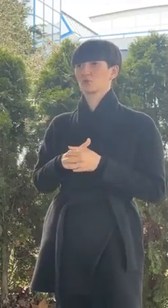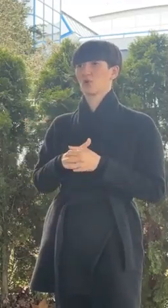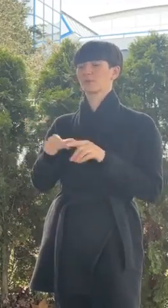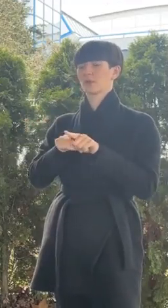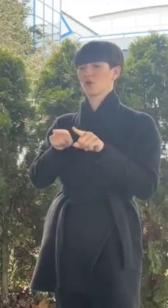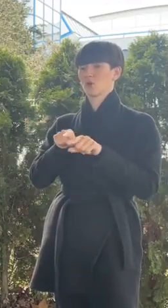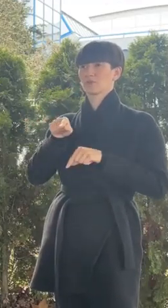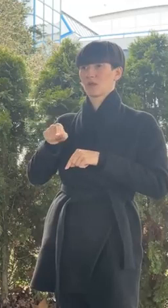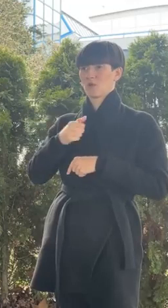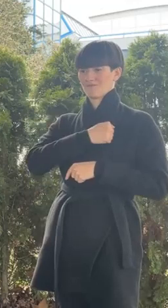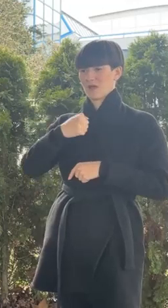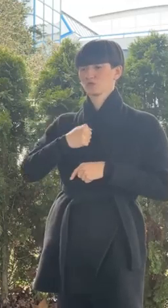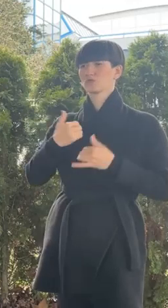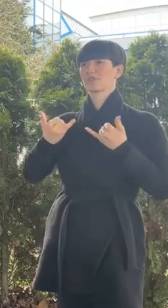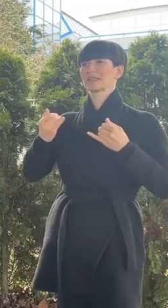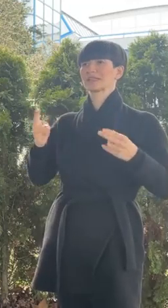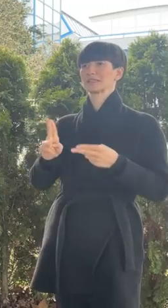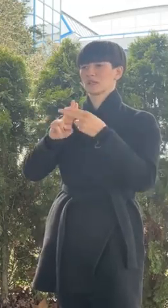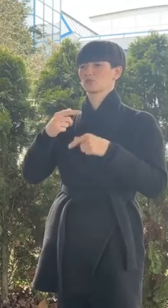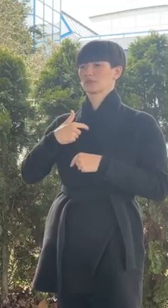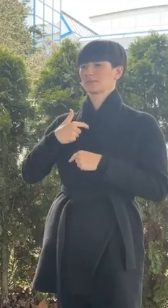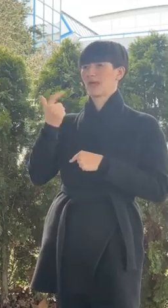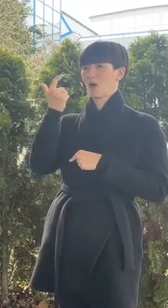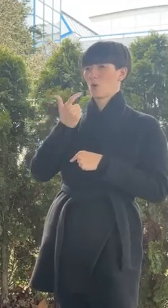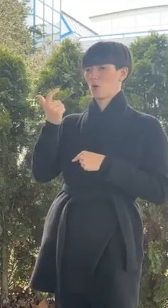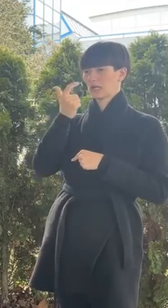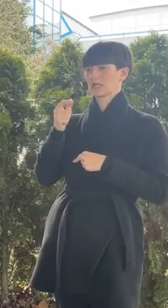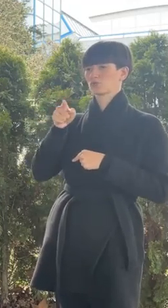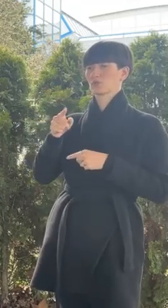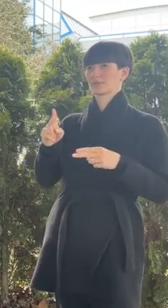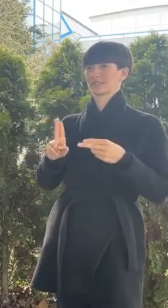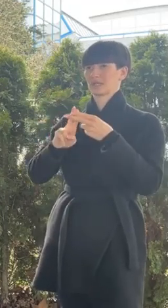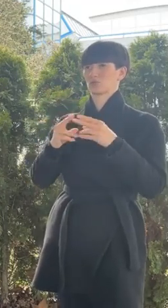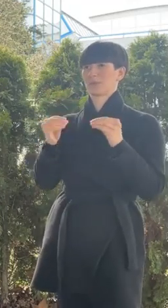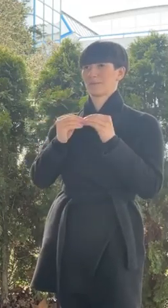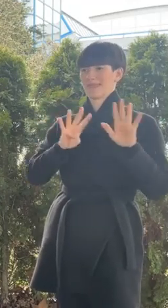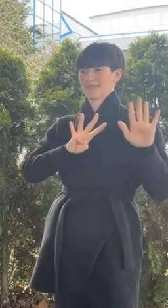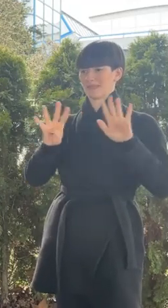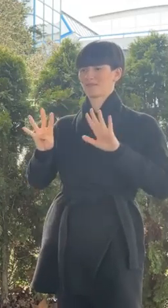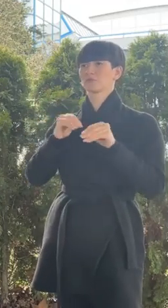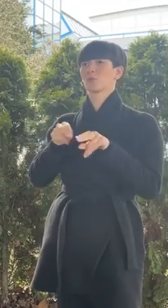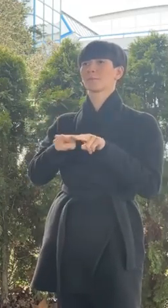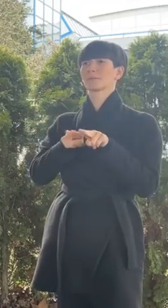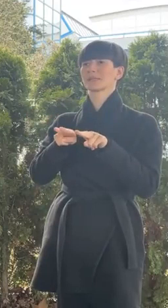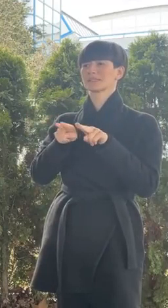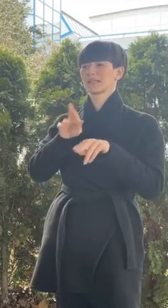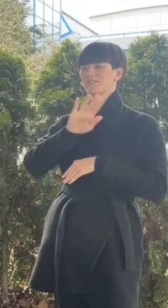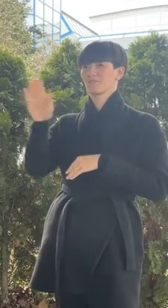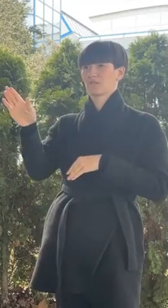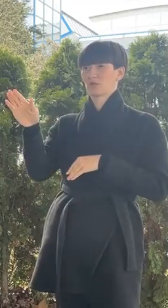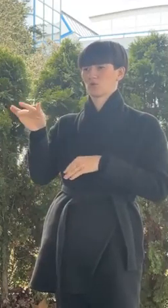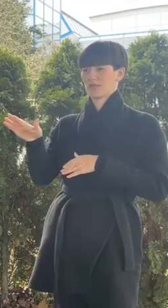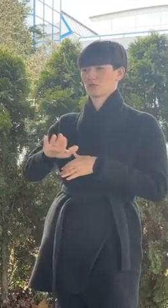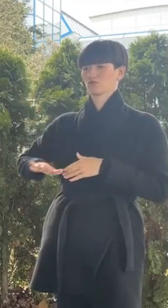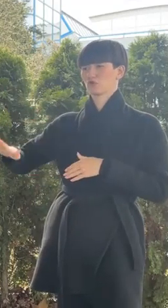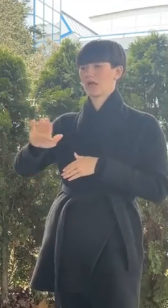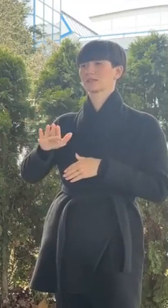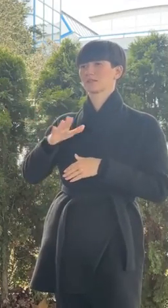Varšave organizujem stretnutie B9, teda prezidentov východného krídla ešte v júni v Bratislave. Je to